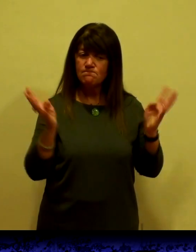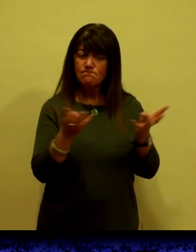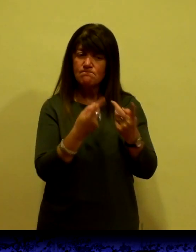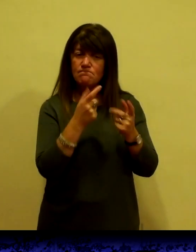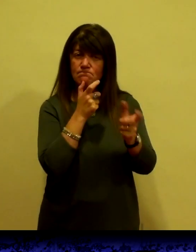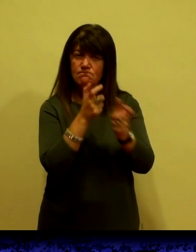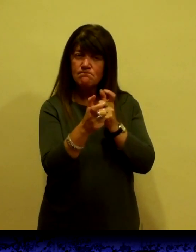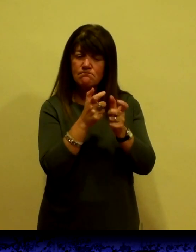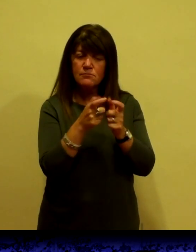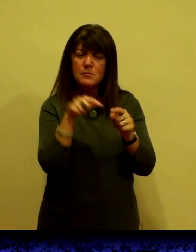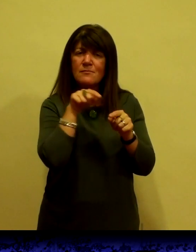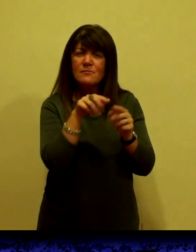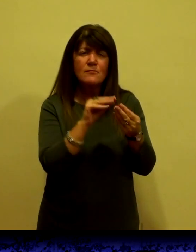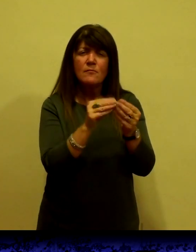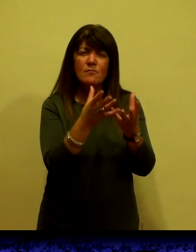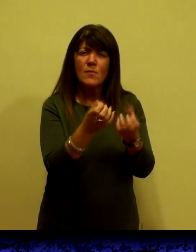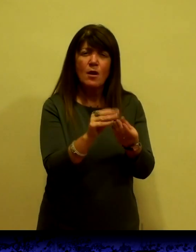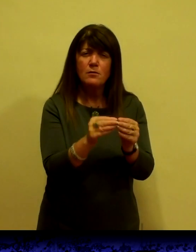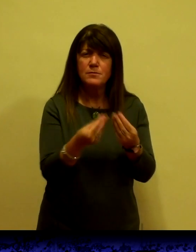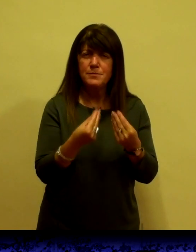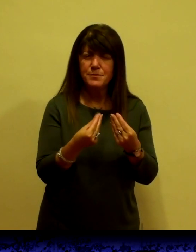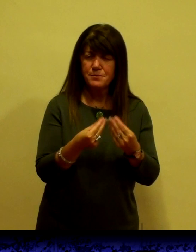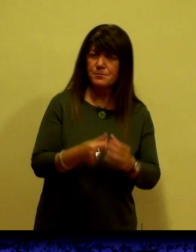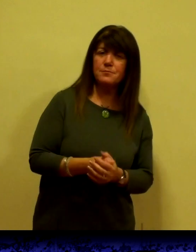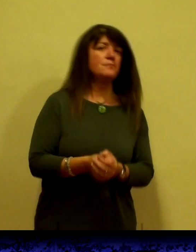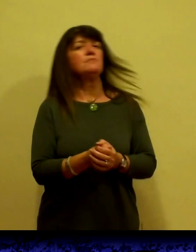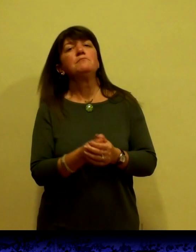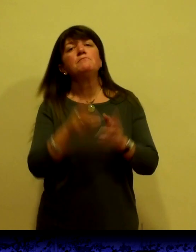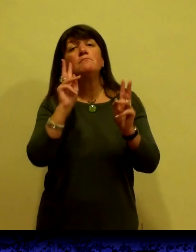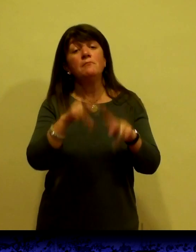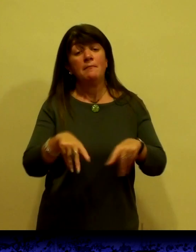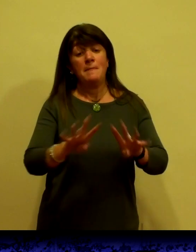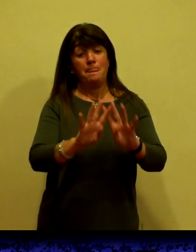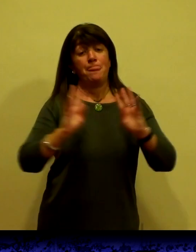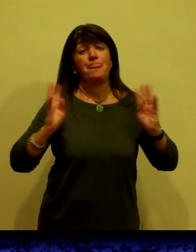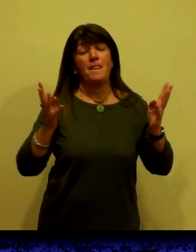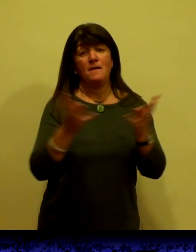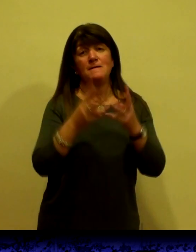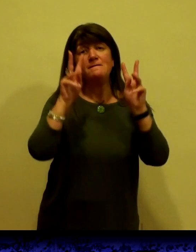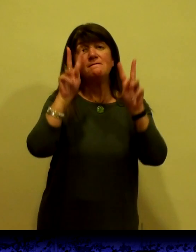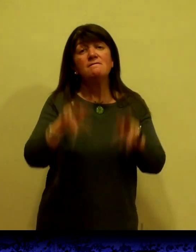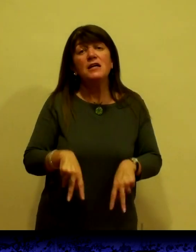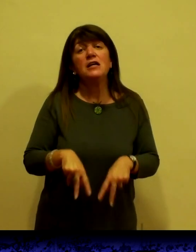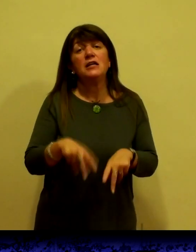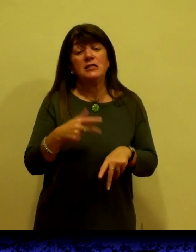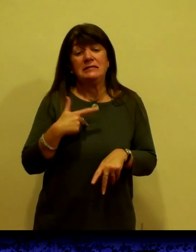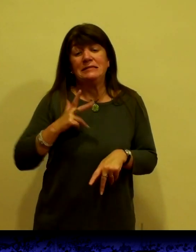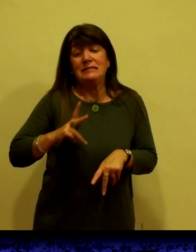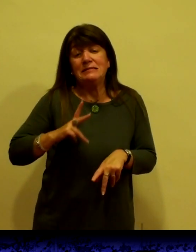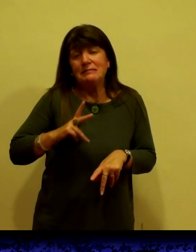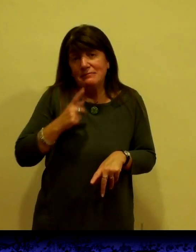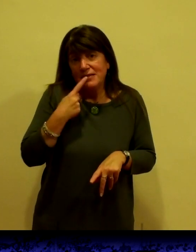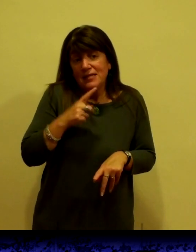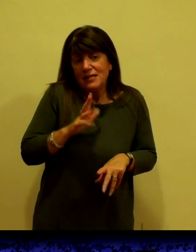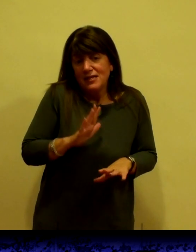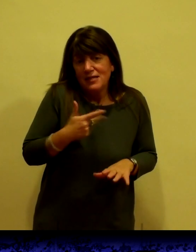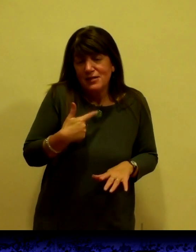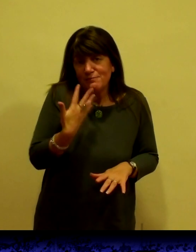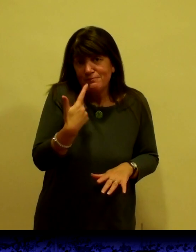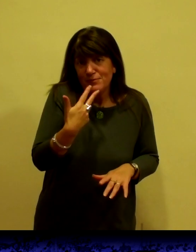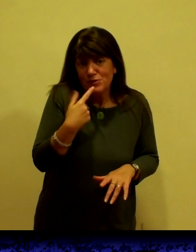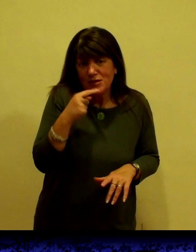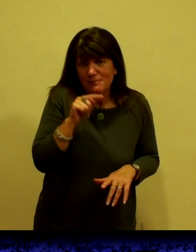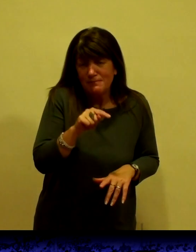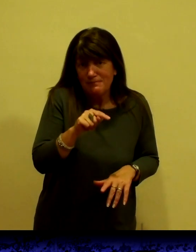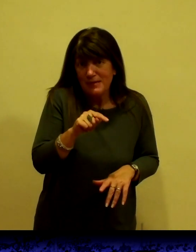consiste brevemente? Sì, la tavola rotonda auspichiamo che sia tale, nel senso che ci piacerebbe che veramente ci sia